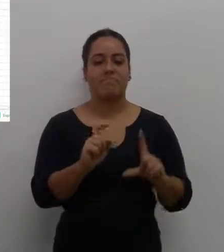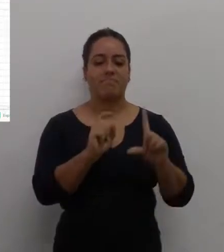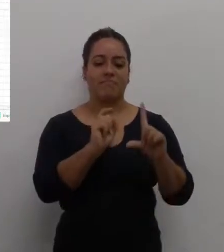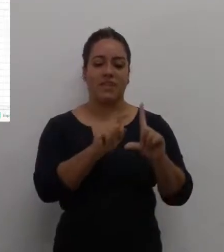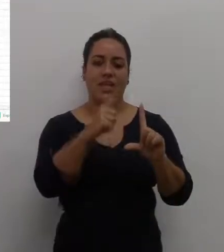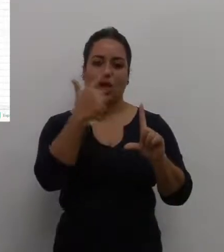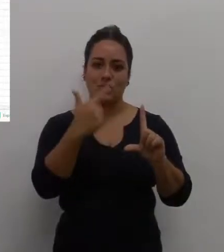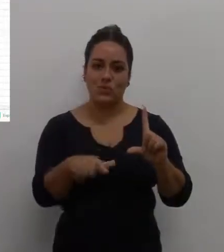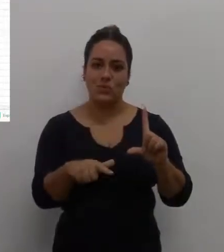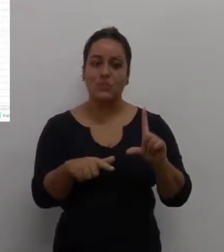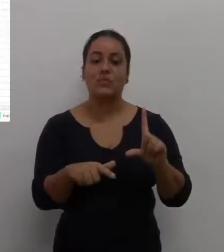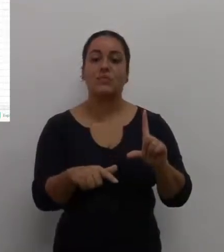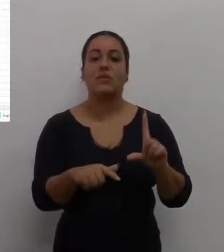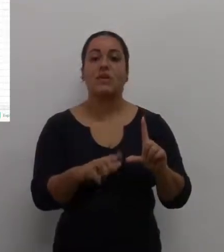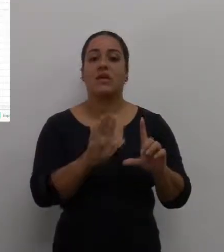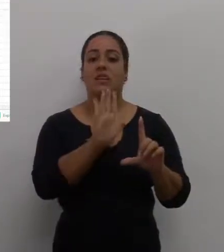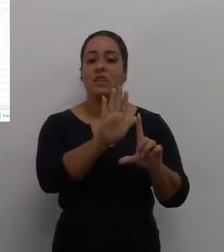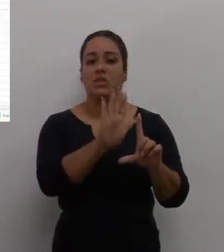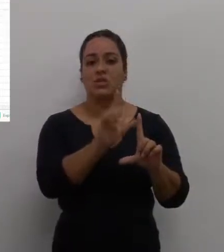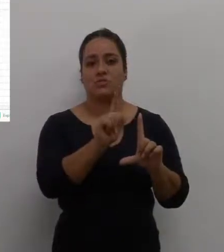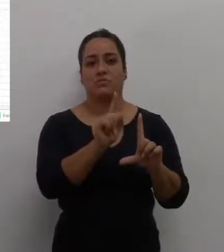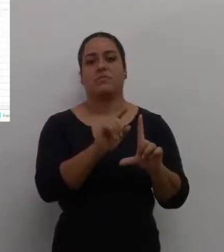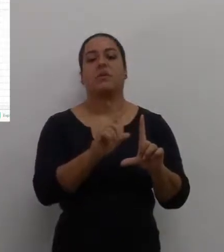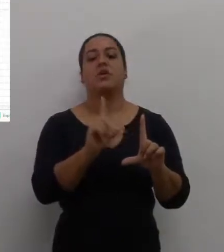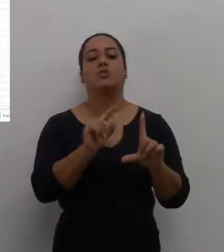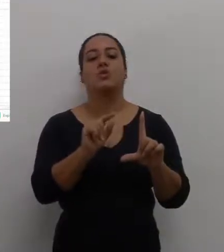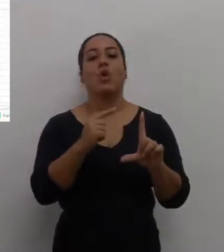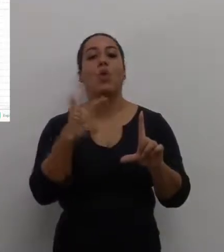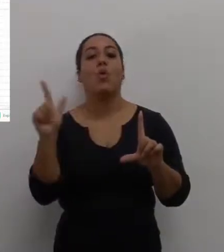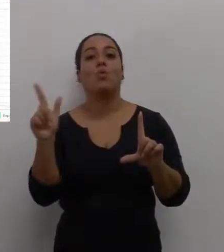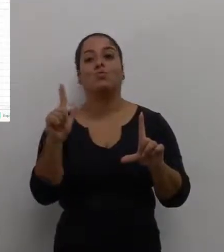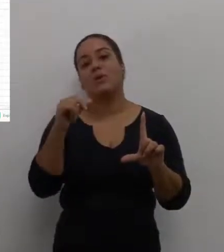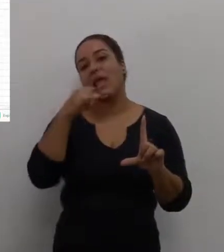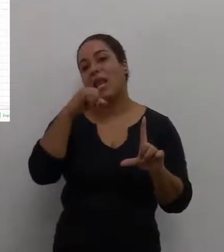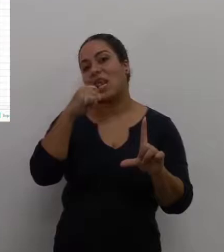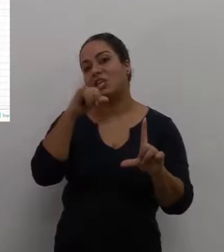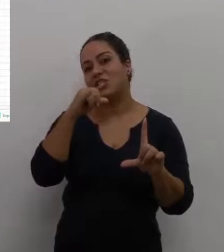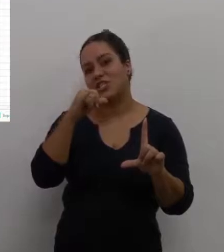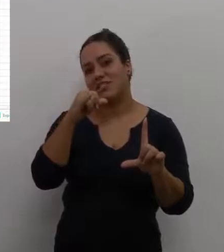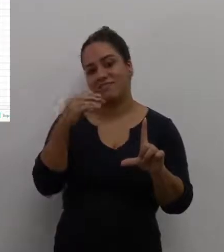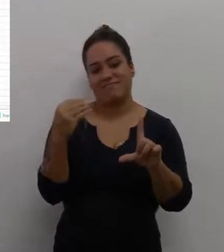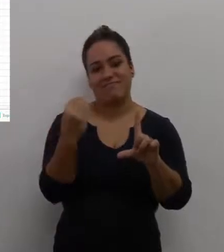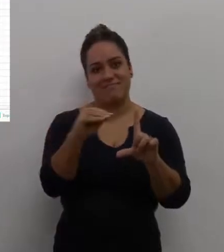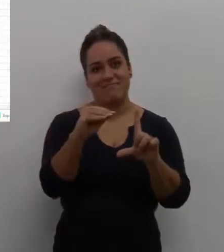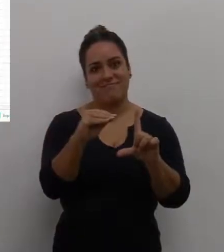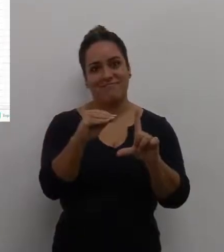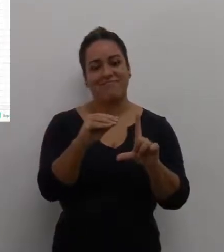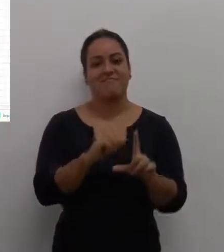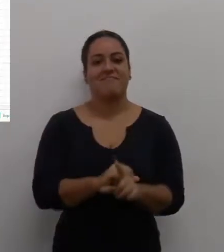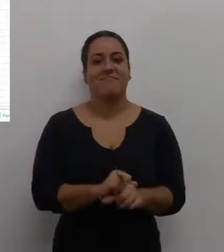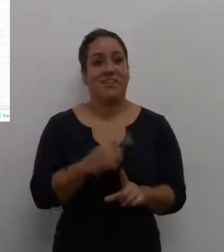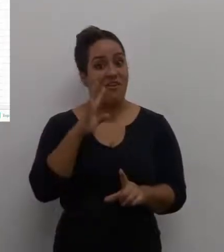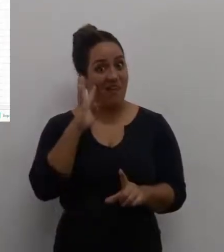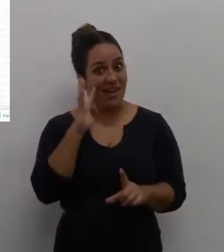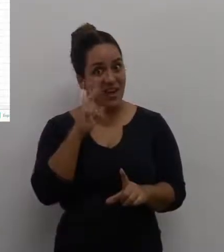clicar aqui novamente, deixar o cartão de crédito, escolher energia elétrica. Ó, que legal,